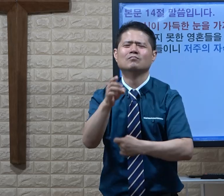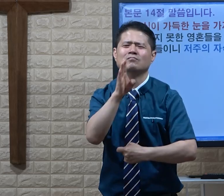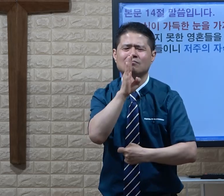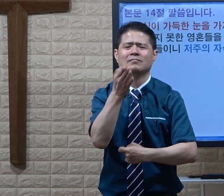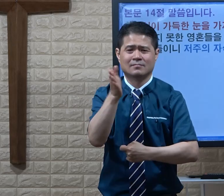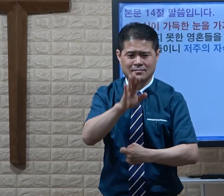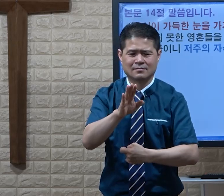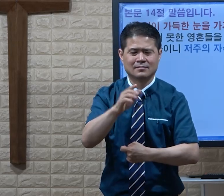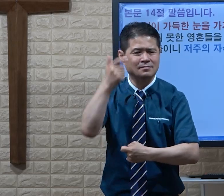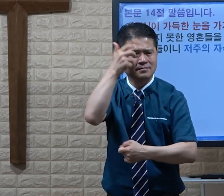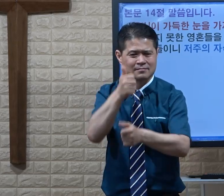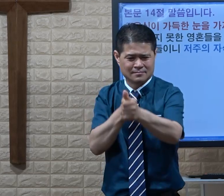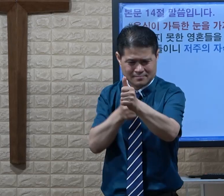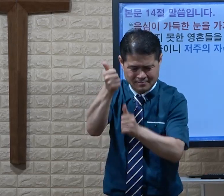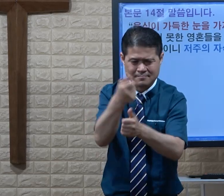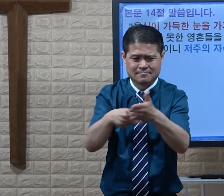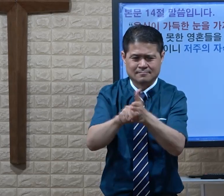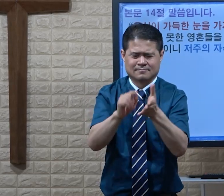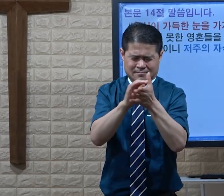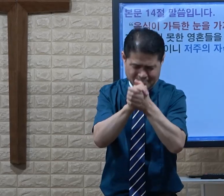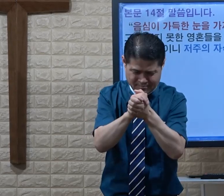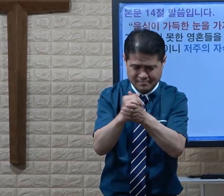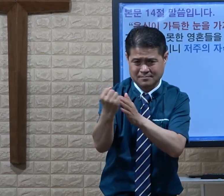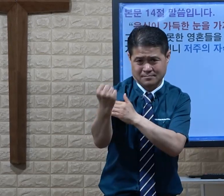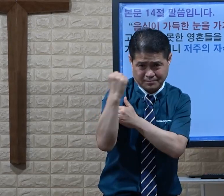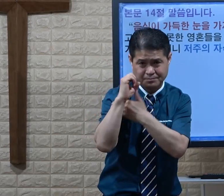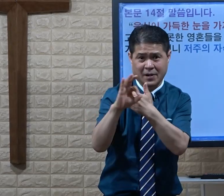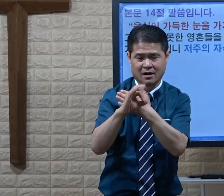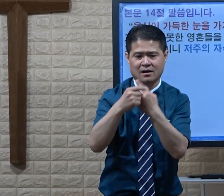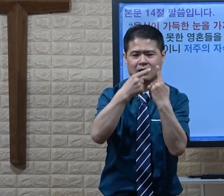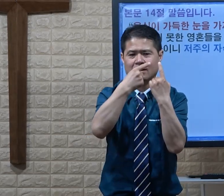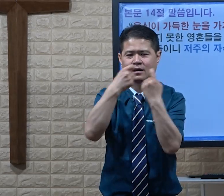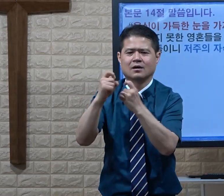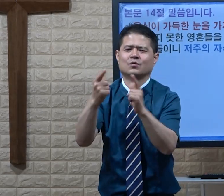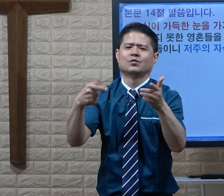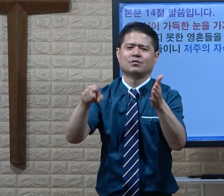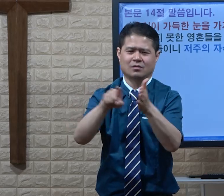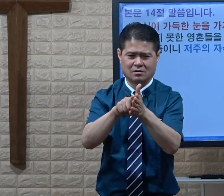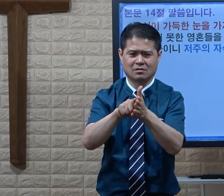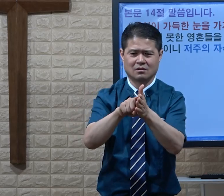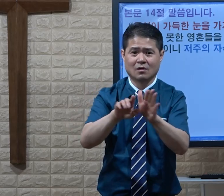우선입니다. 미혹되더라도 하나님께 기도를 하면 바로 능력을 주시기